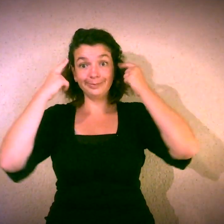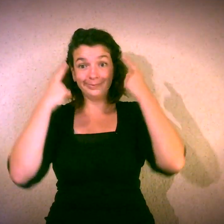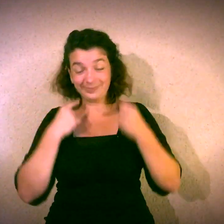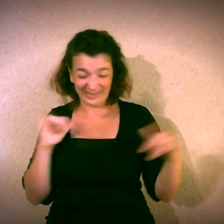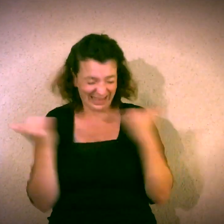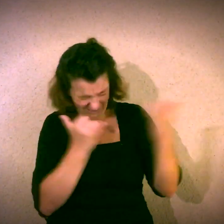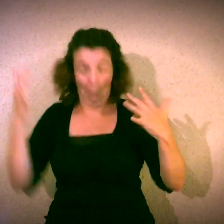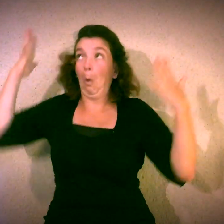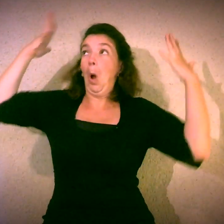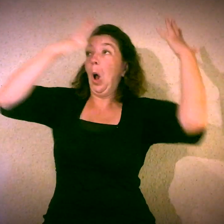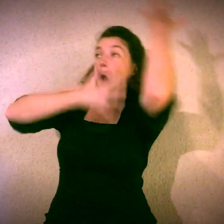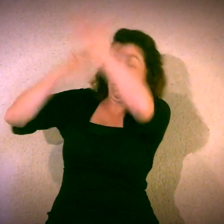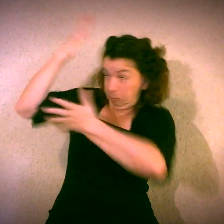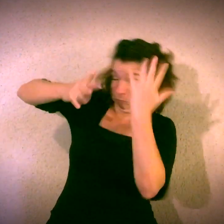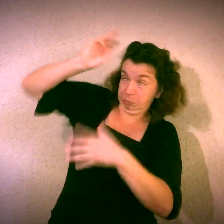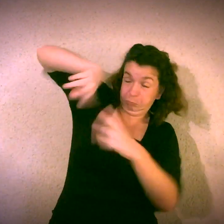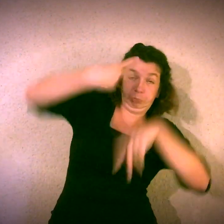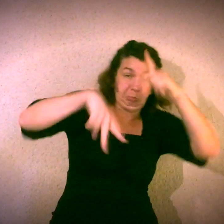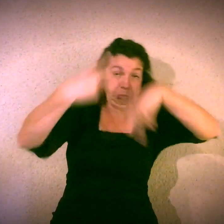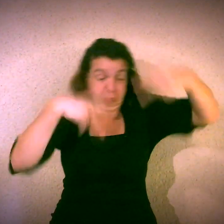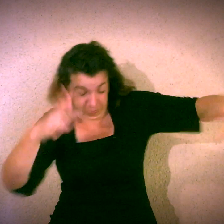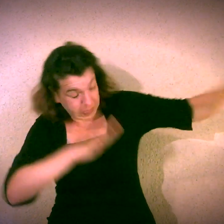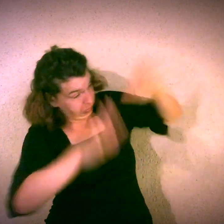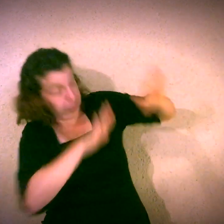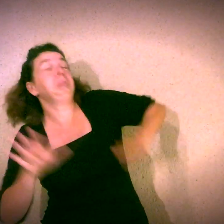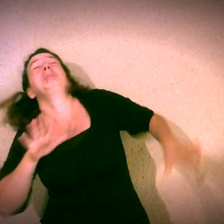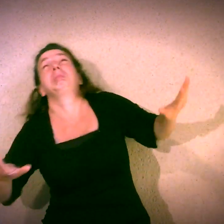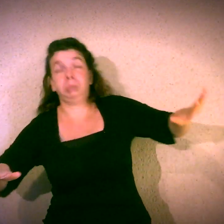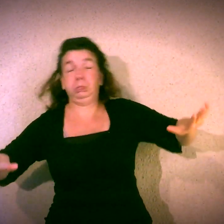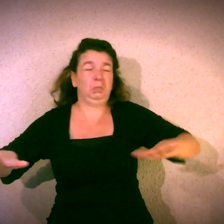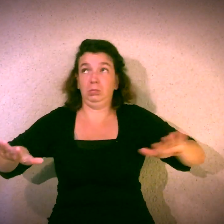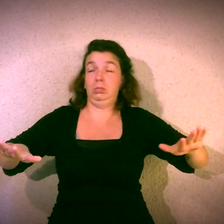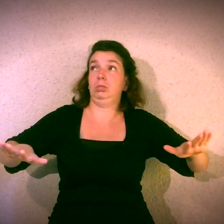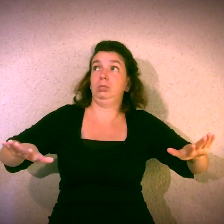Boum! Patatras. Fin du jeu.